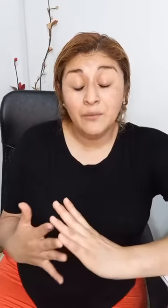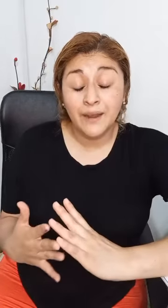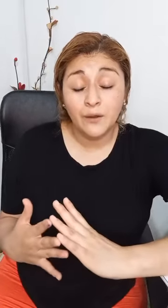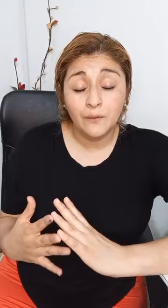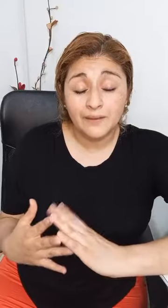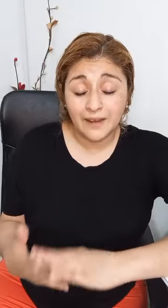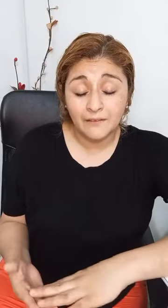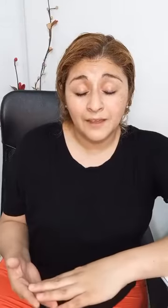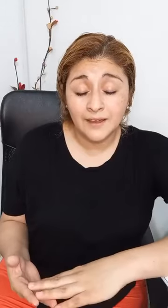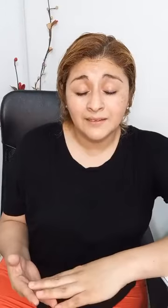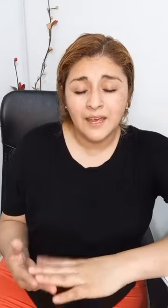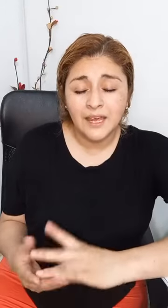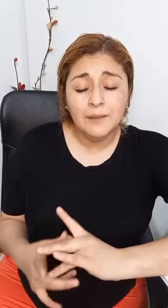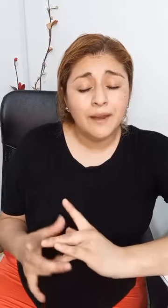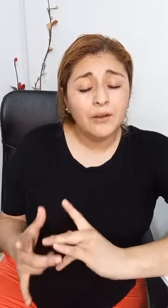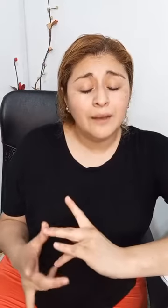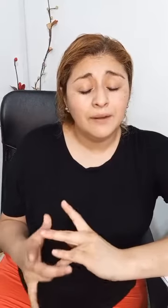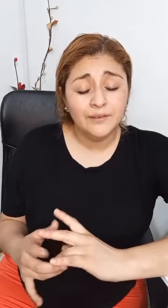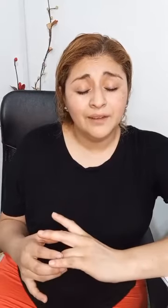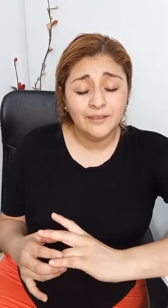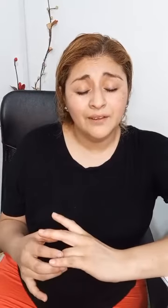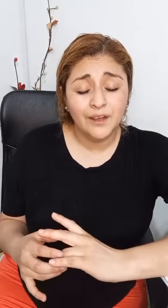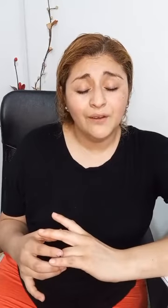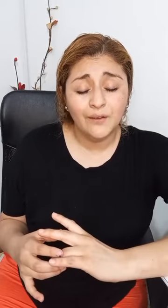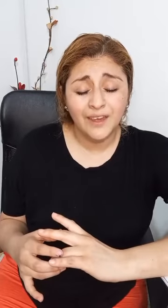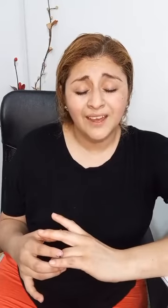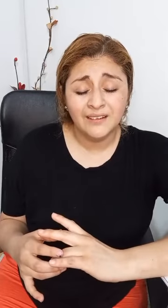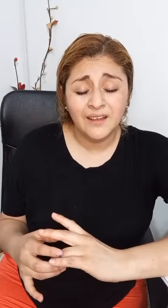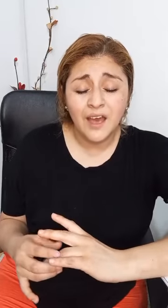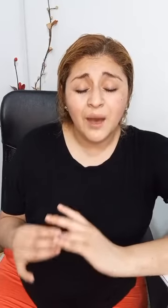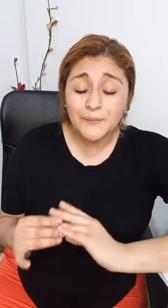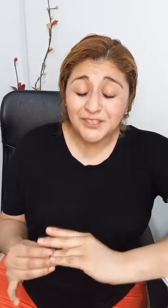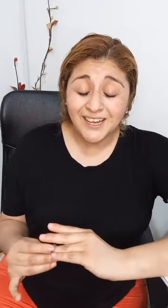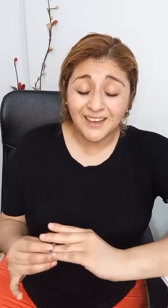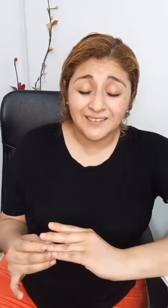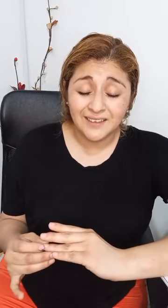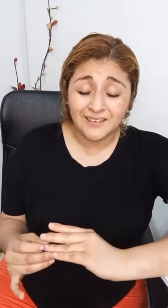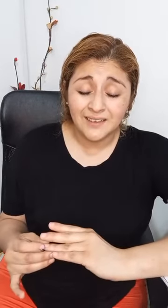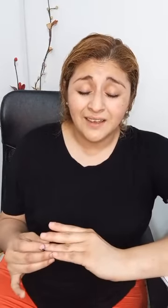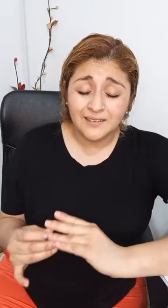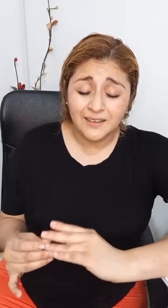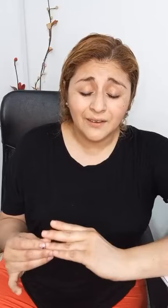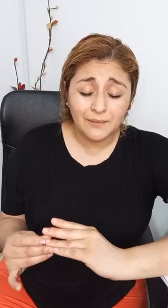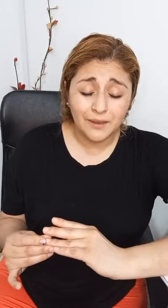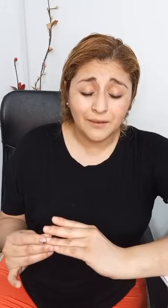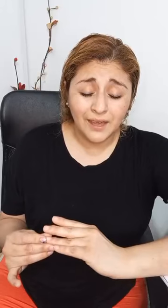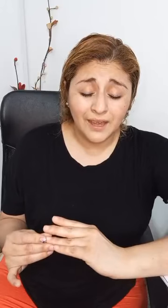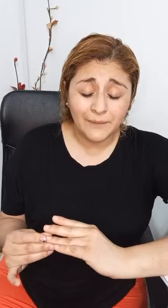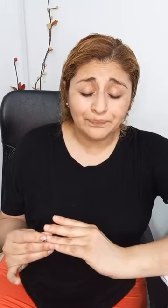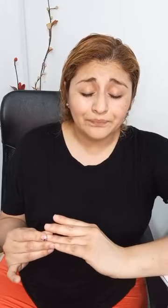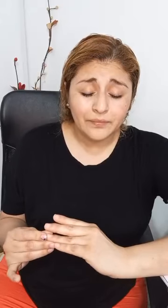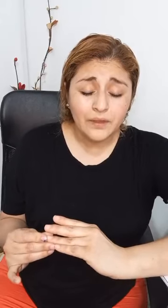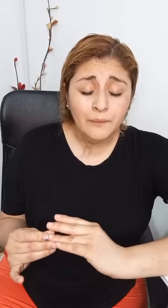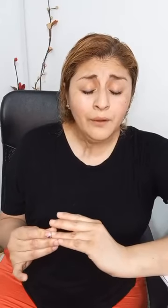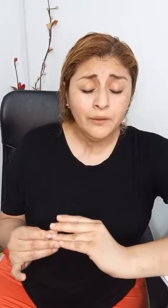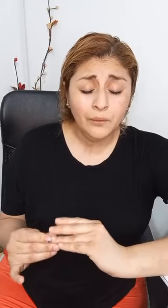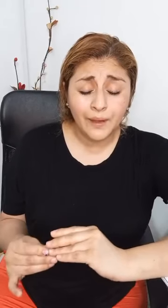reflejado para con nuestras vidas y para con las personas, señor, que nos rodean. Muchas gracias, señor, señor, te pido que